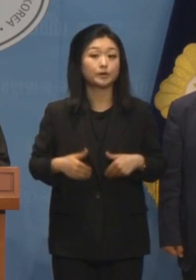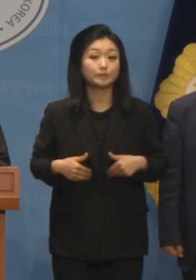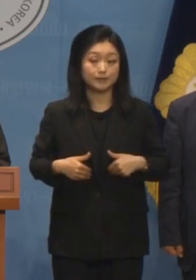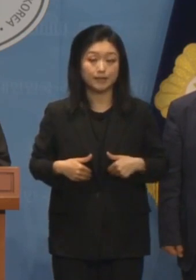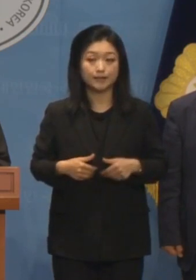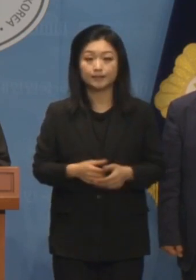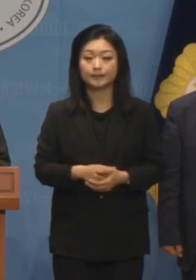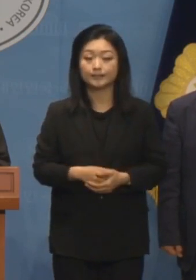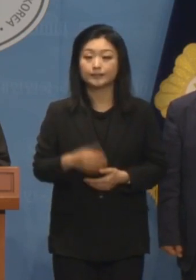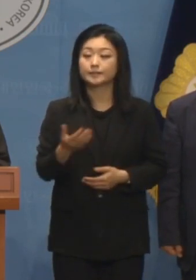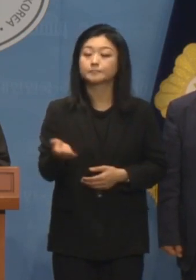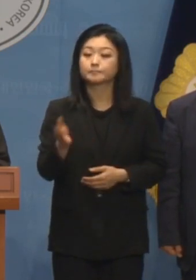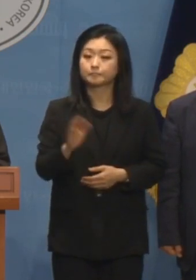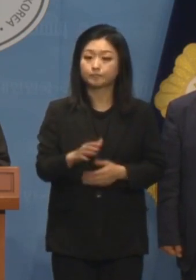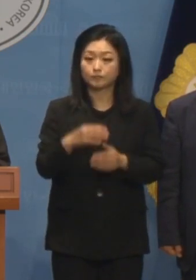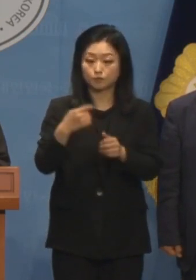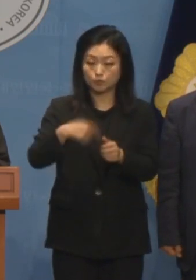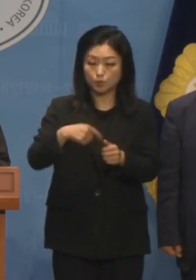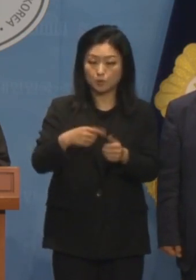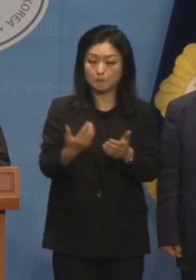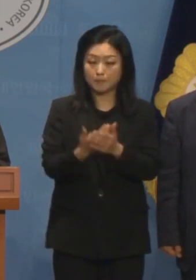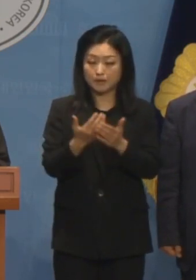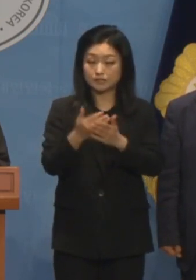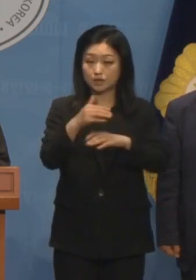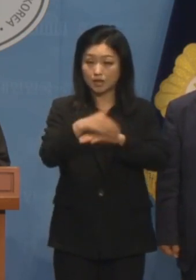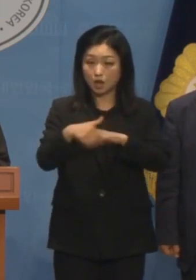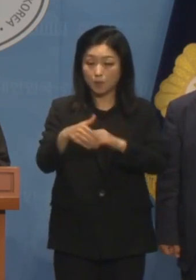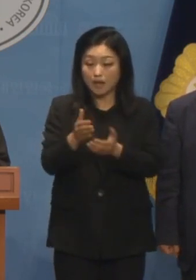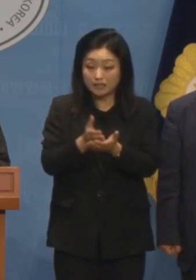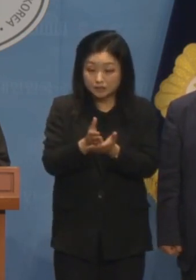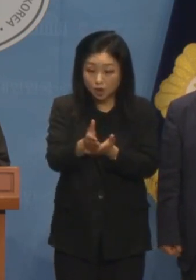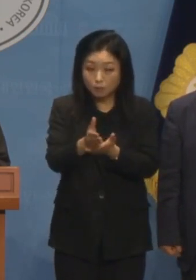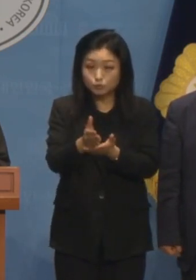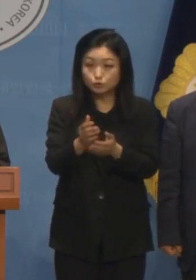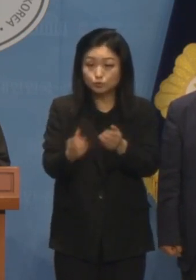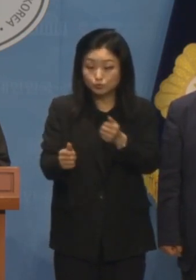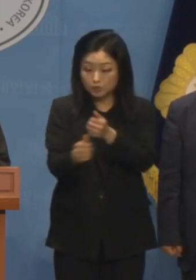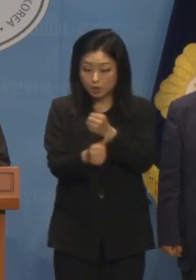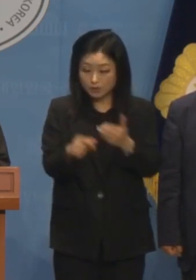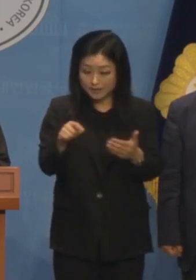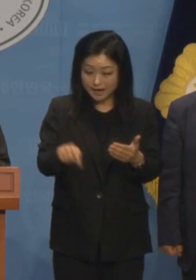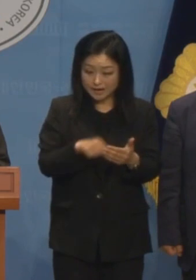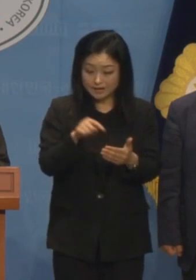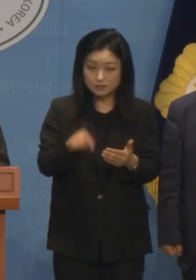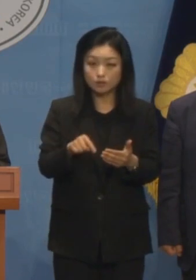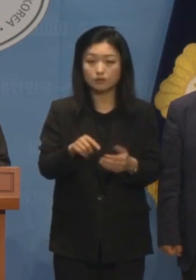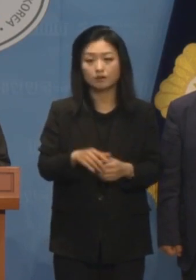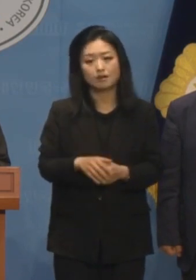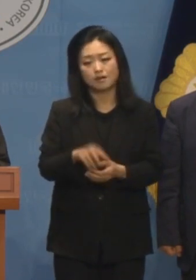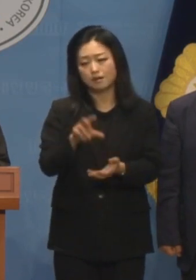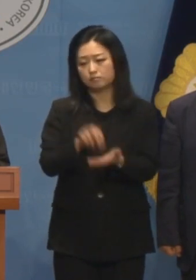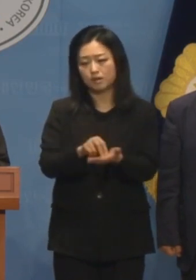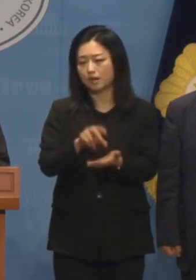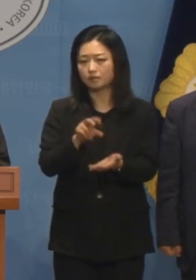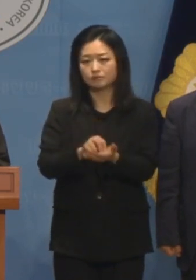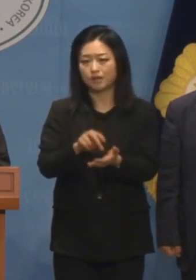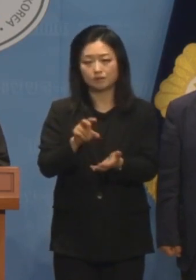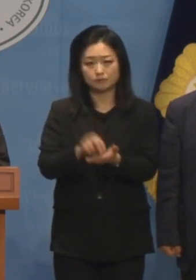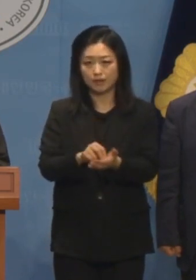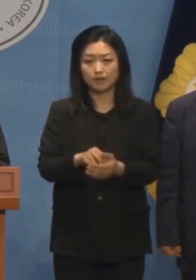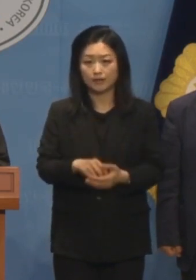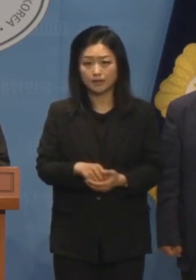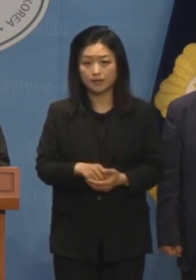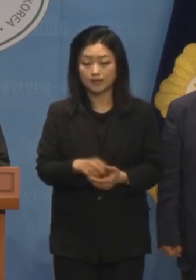일입니다. 그러나 국가교육발전계획 전문위원회 내에서조차도 합리적 결정 과정을 지키지 못했고